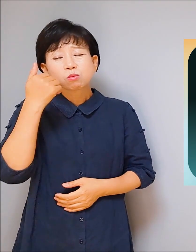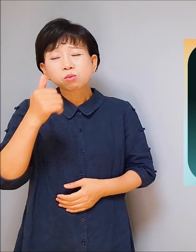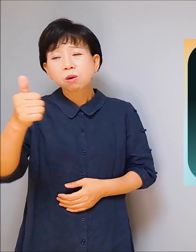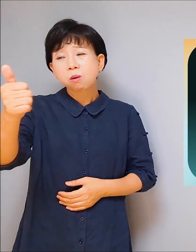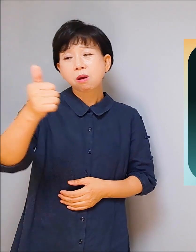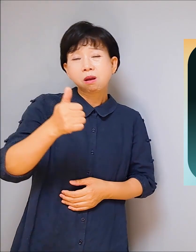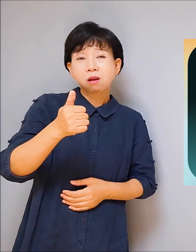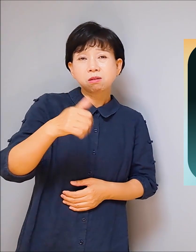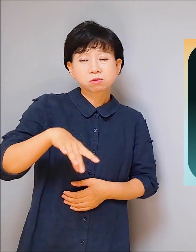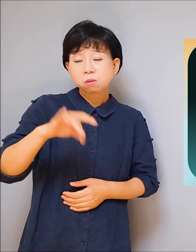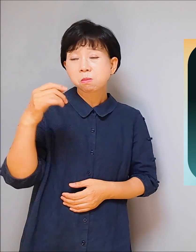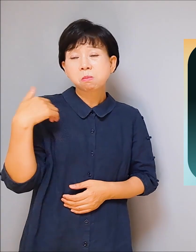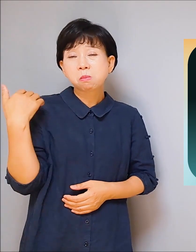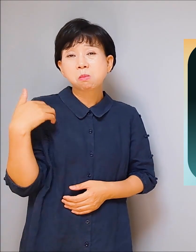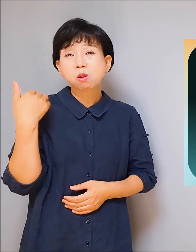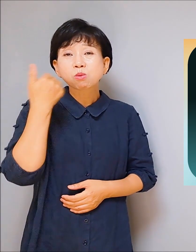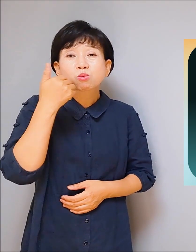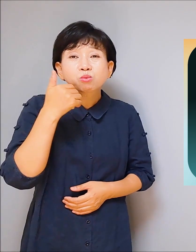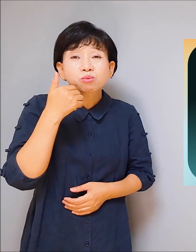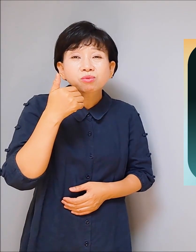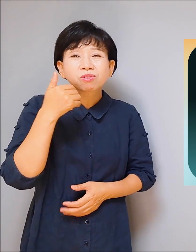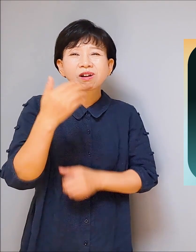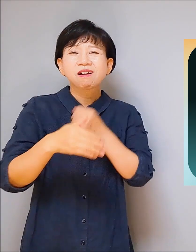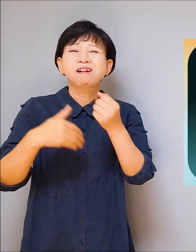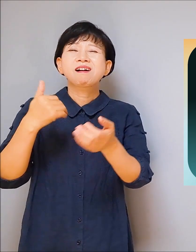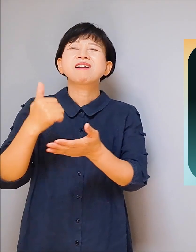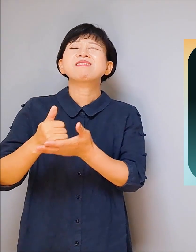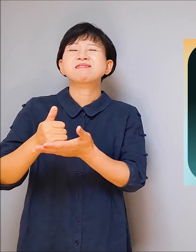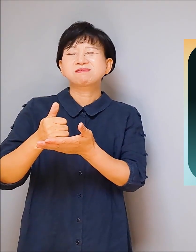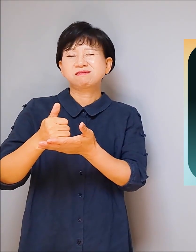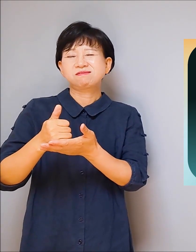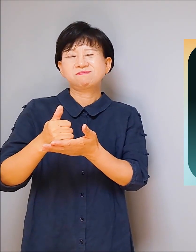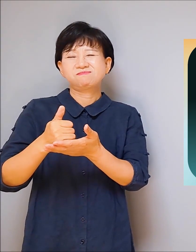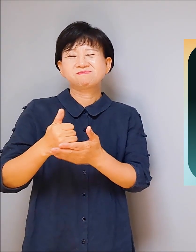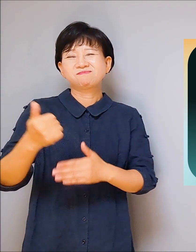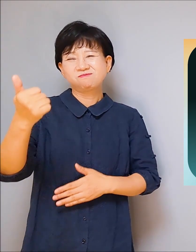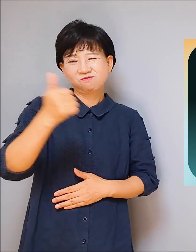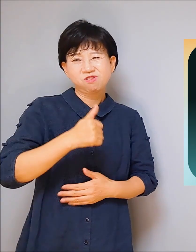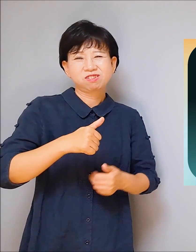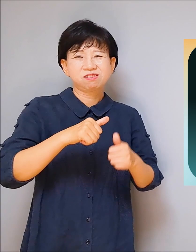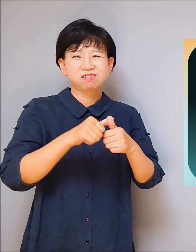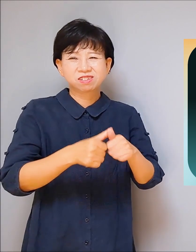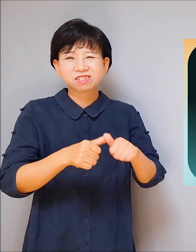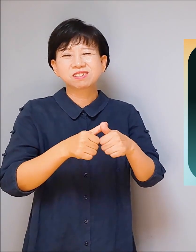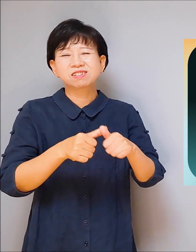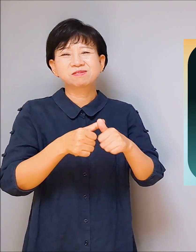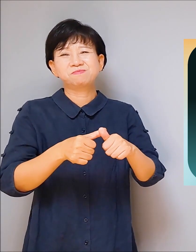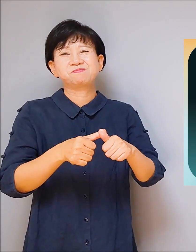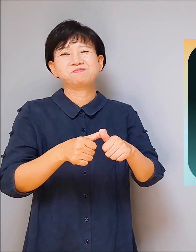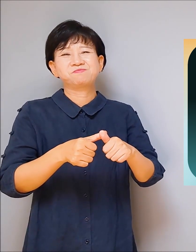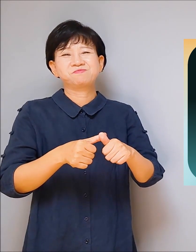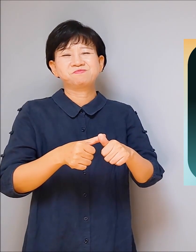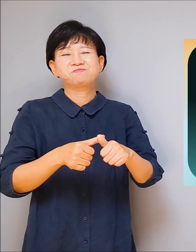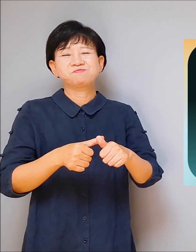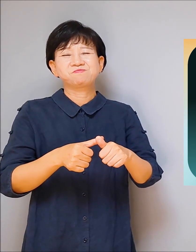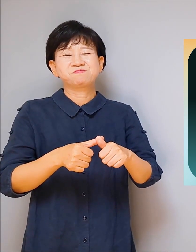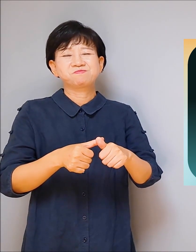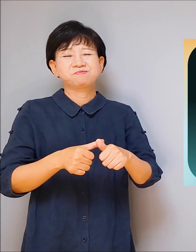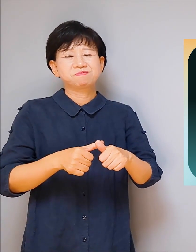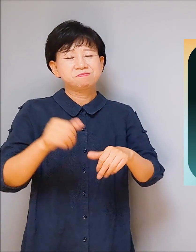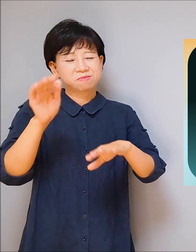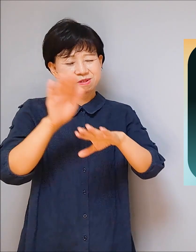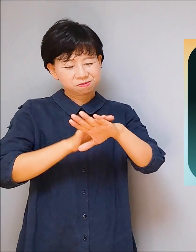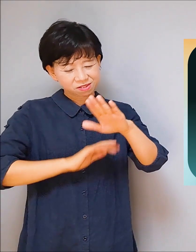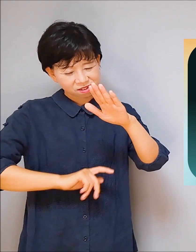사람은 처음에는 몰랐지만 나중에 하나님이시구나라는 걸 야곱이 깨닫습니다. 어떤 사람이 날이